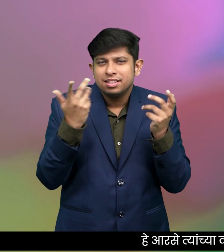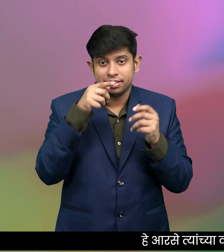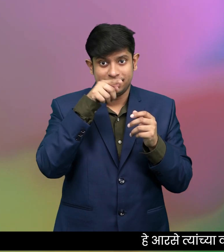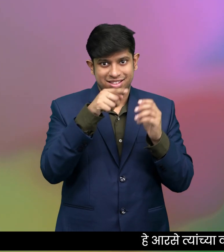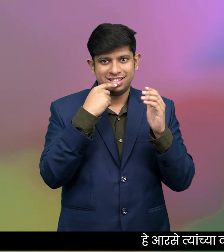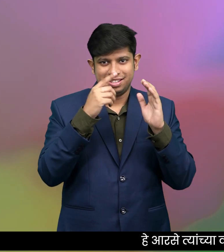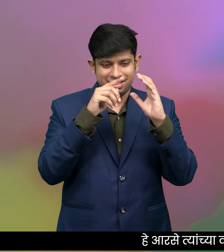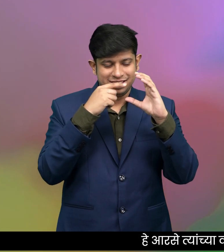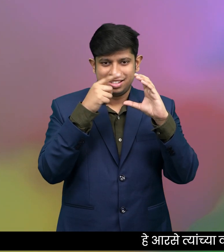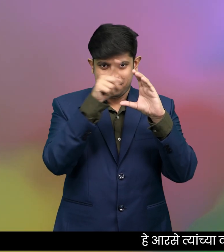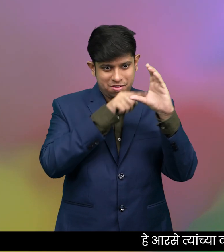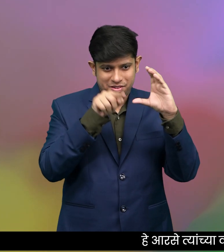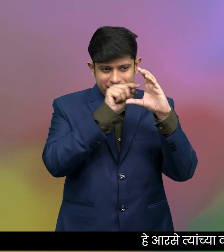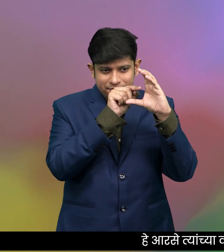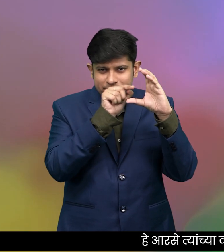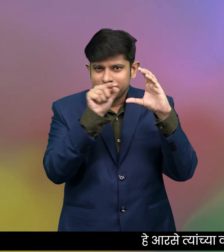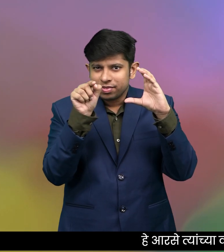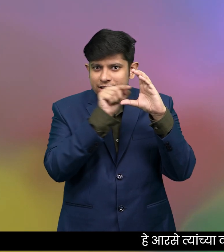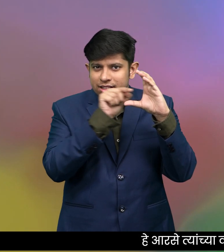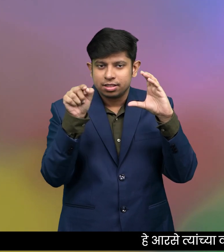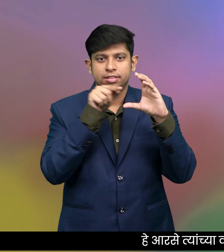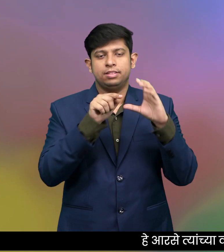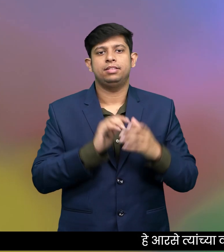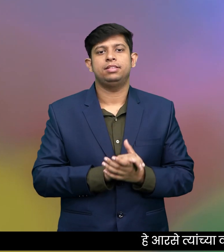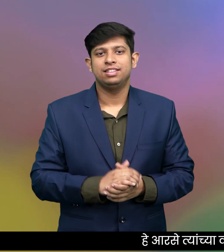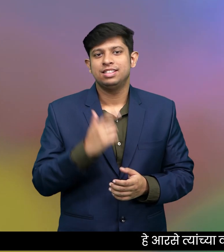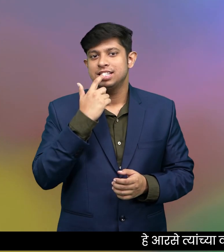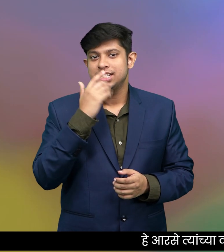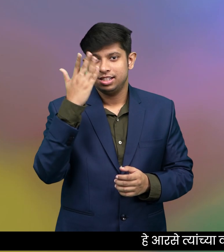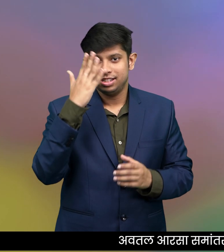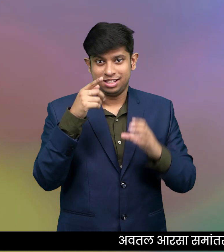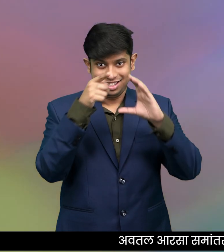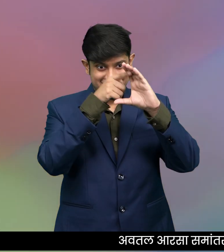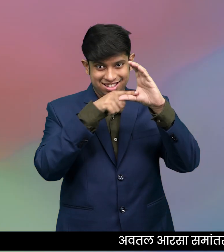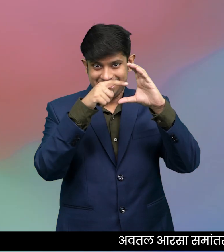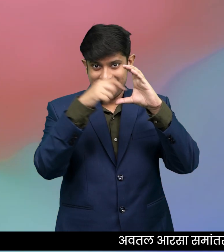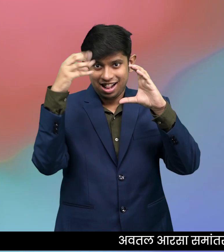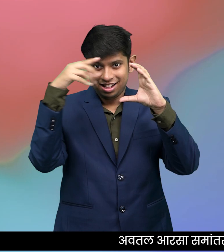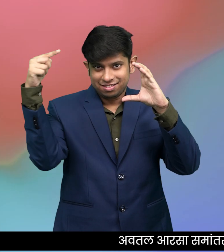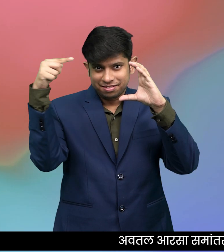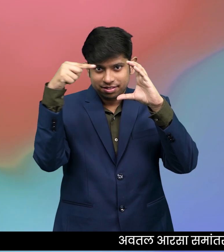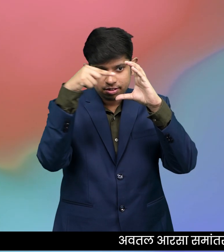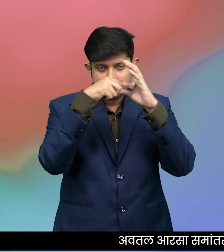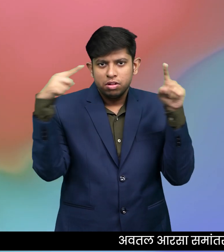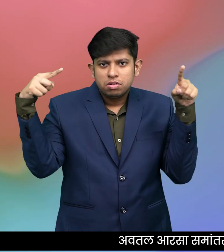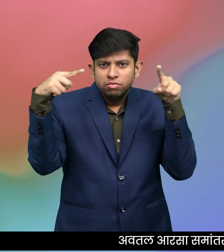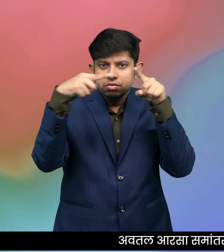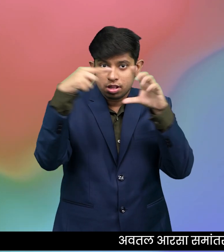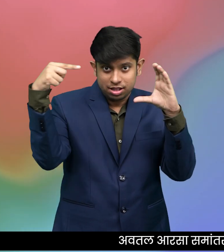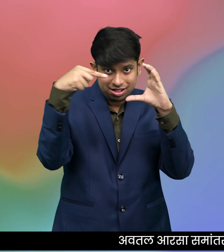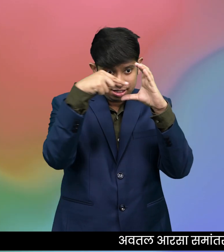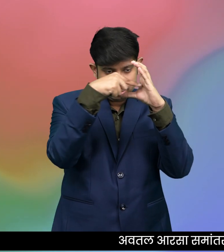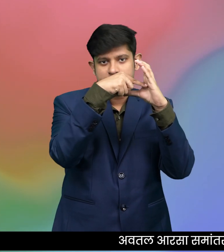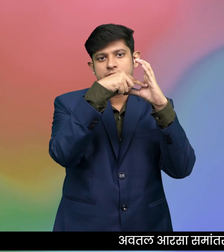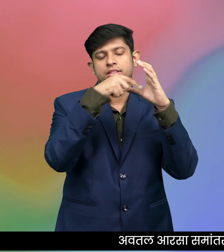हे आरसे त्यांच्या वक्रतेनुसार निश्चित केले जातात. अवतल आरसा समांतर आलेले प्रकाश किरण